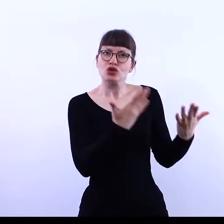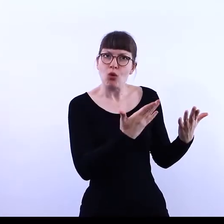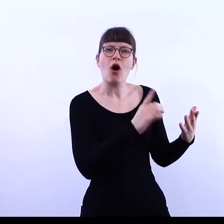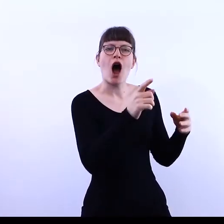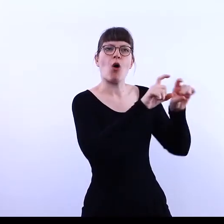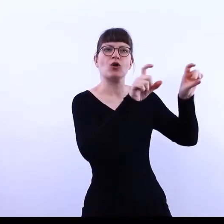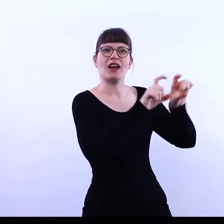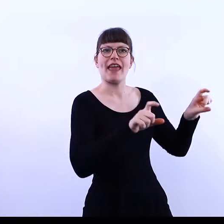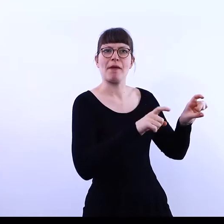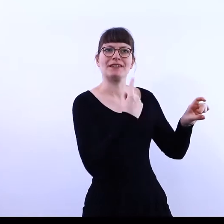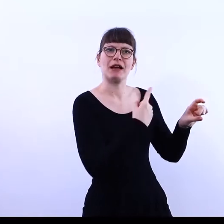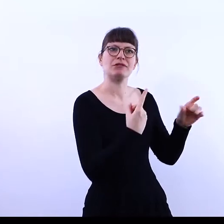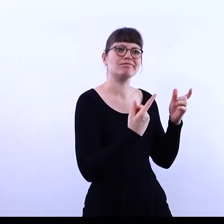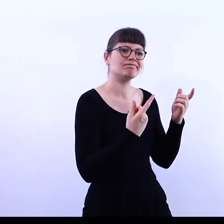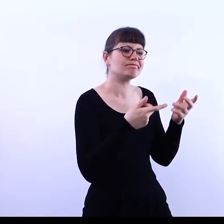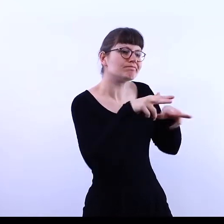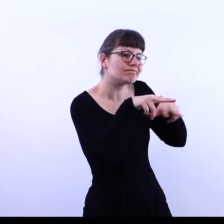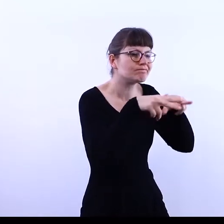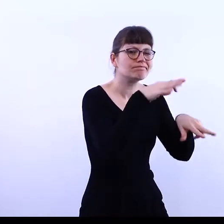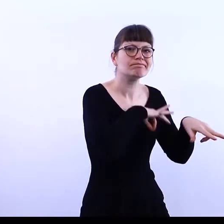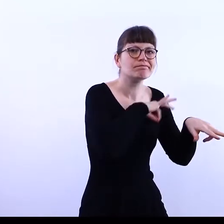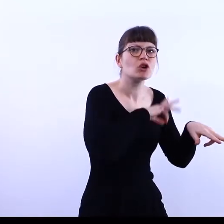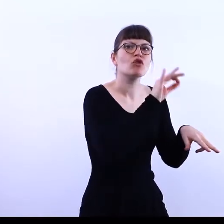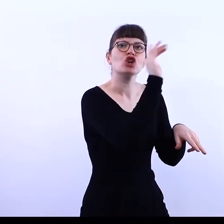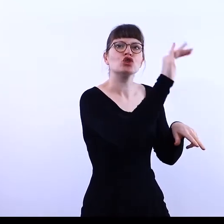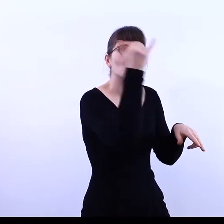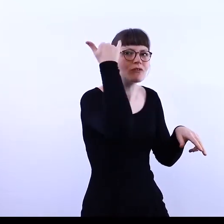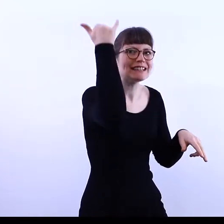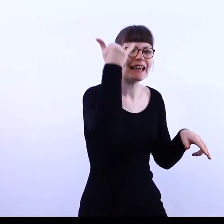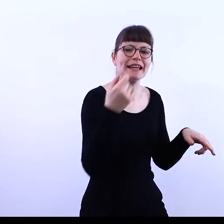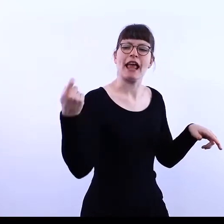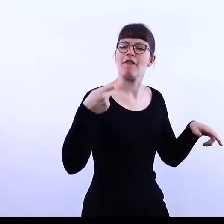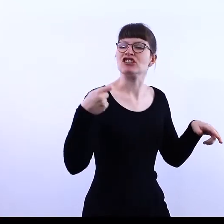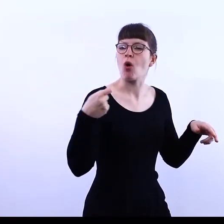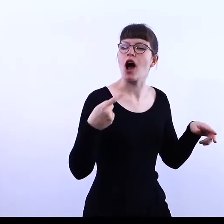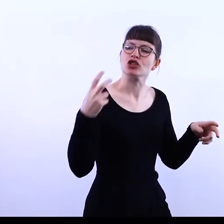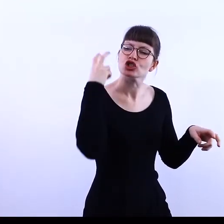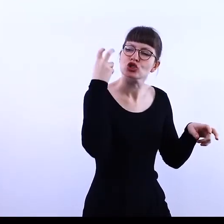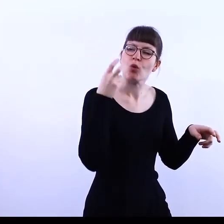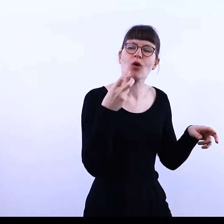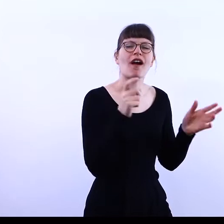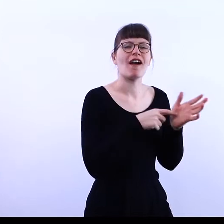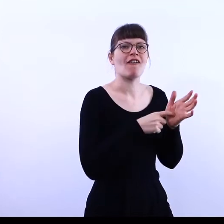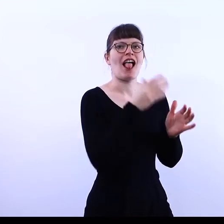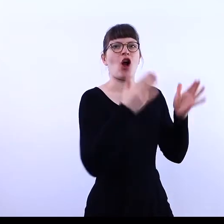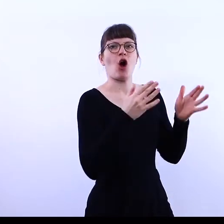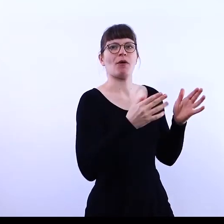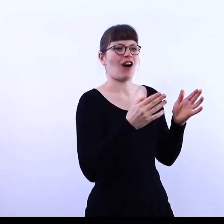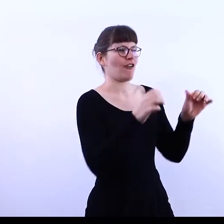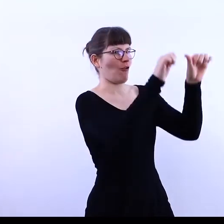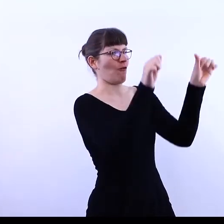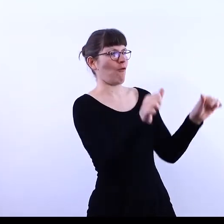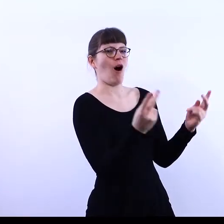quasi für ihre Zukunftsideen Investorinnen und Investoren suchen, weil dieser menschengleiche Roboter offenbar auch so